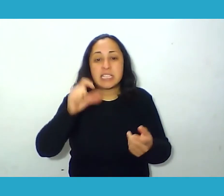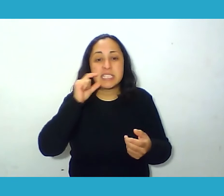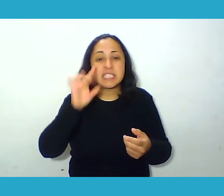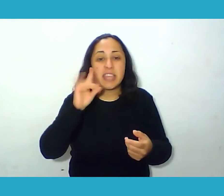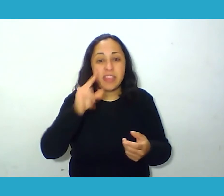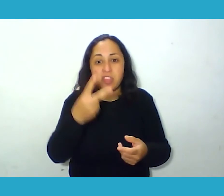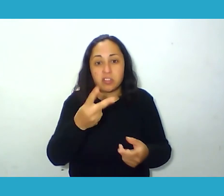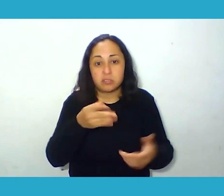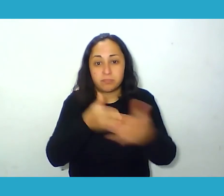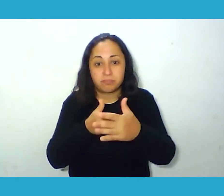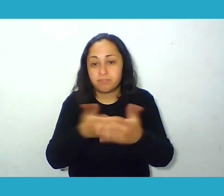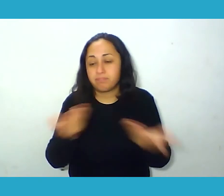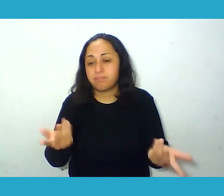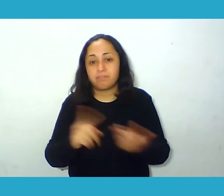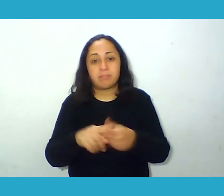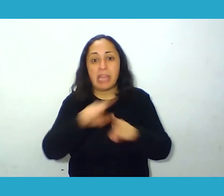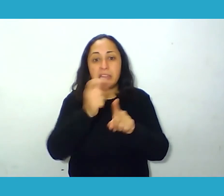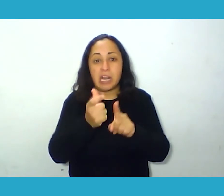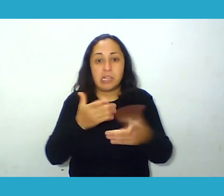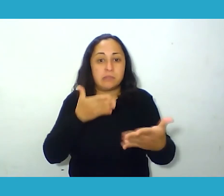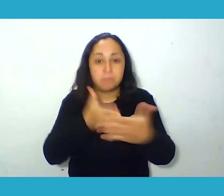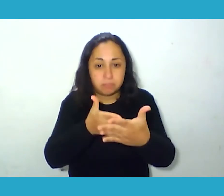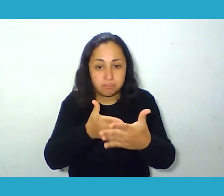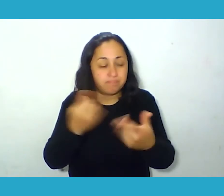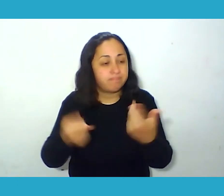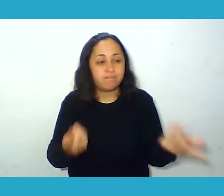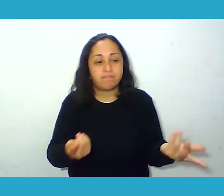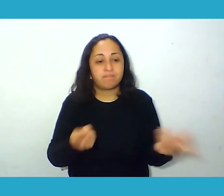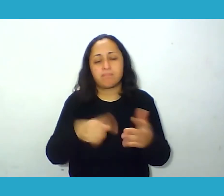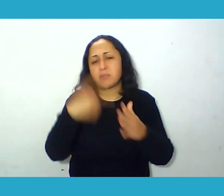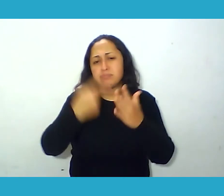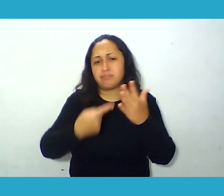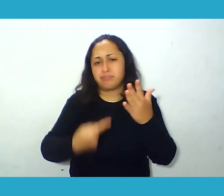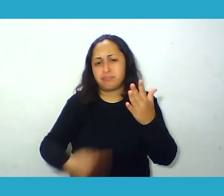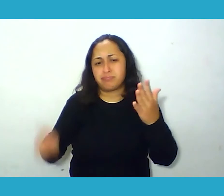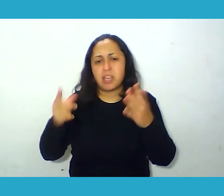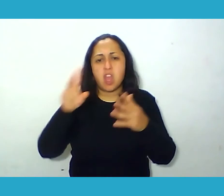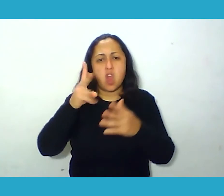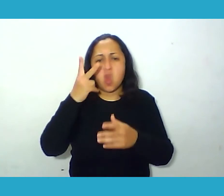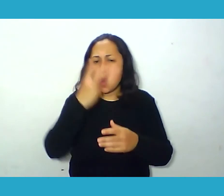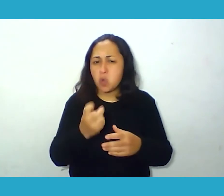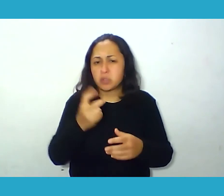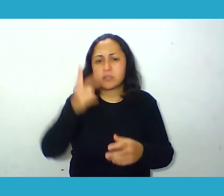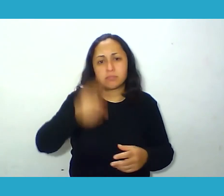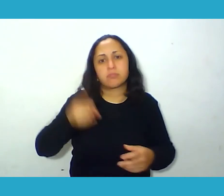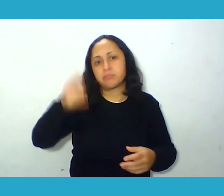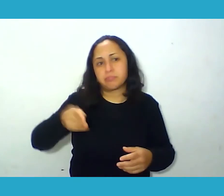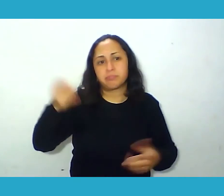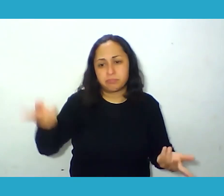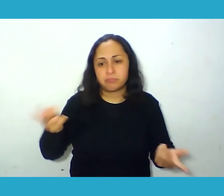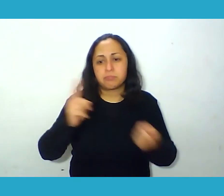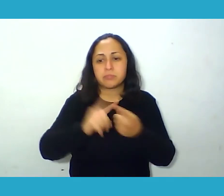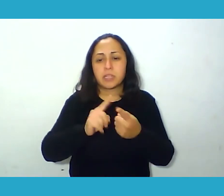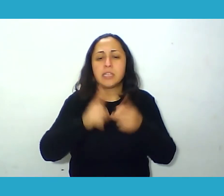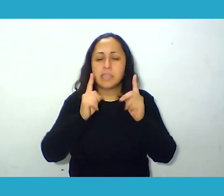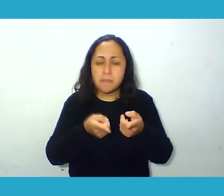dos, impedimentos estructurales tales como Internet, a más de innumerables y sostenidos cortes de luz. Además, esto se